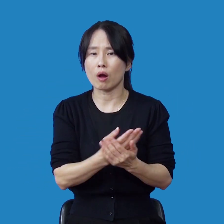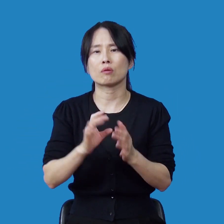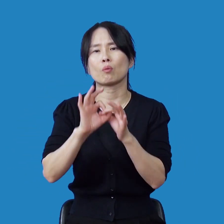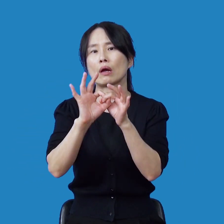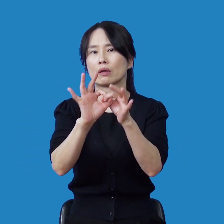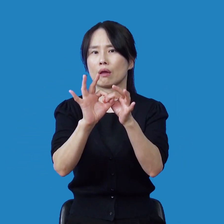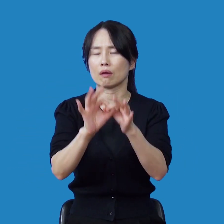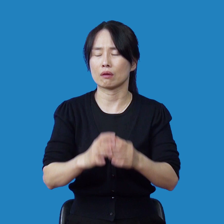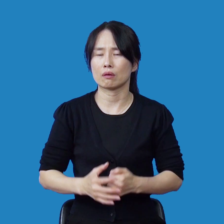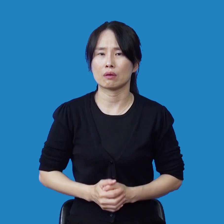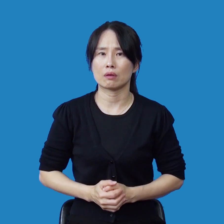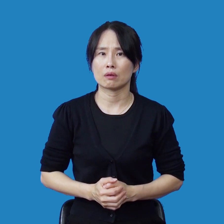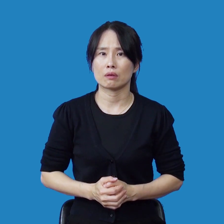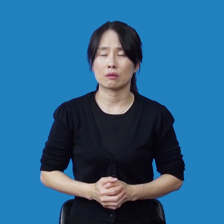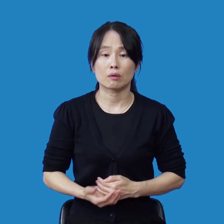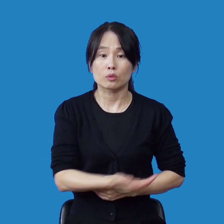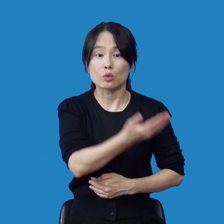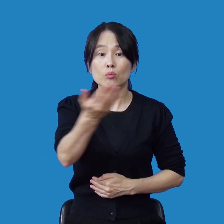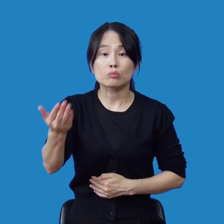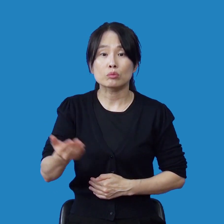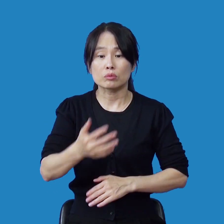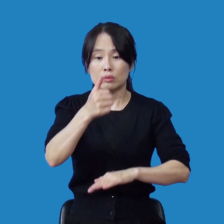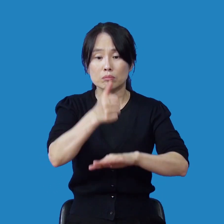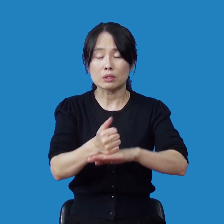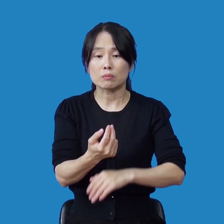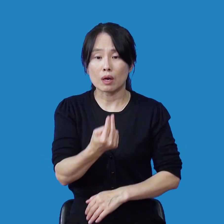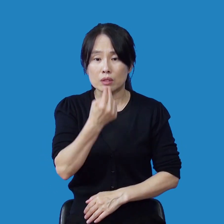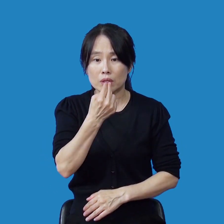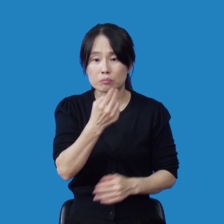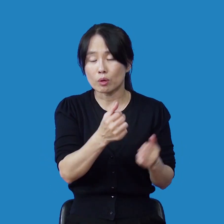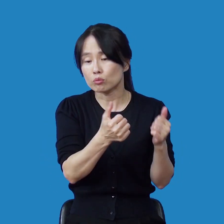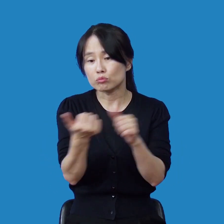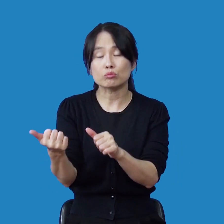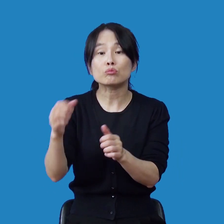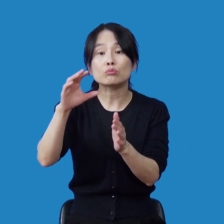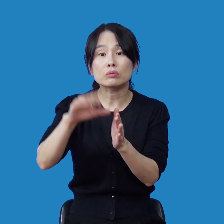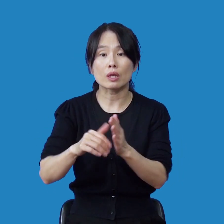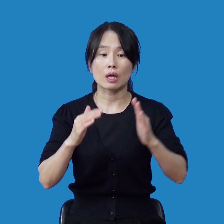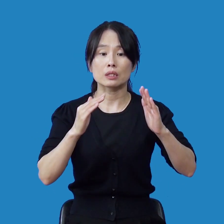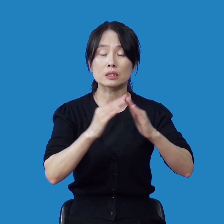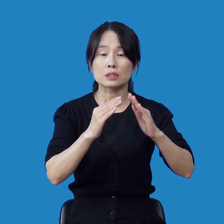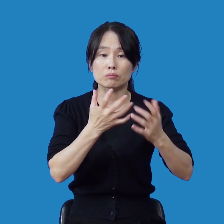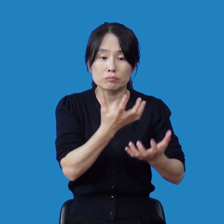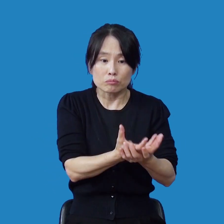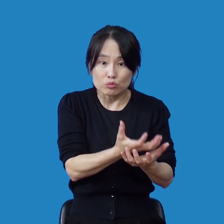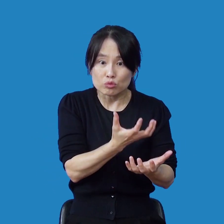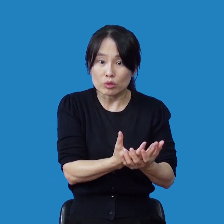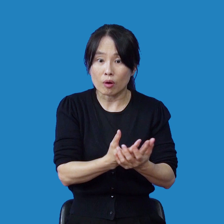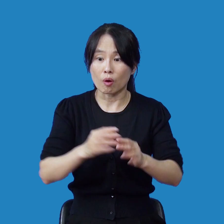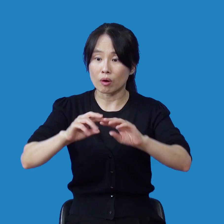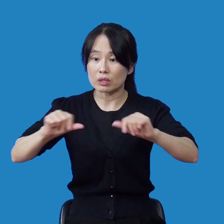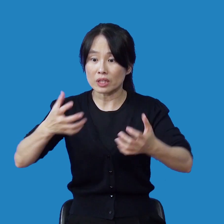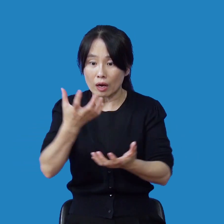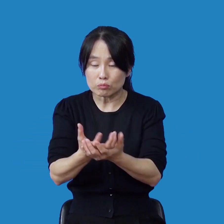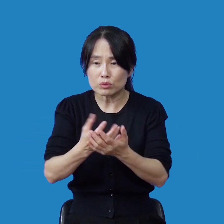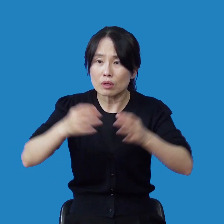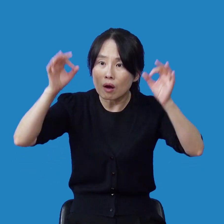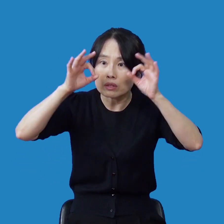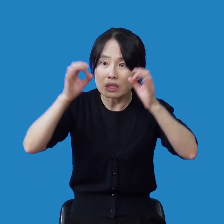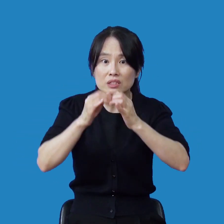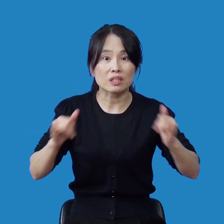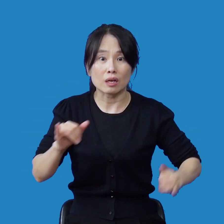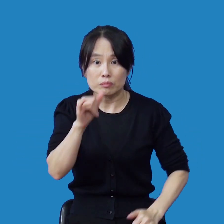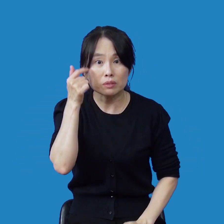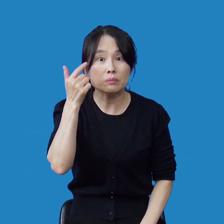여러분, 마지막 임종의 순간에 집문서, 땅문서 찾는 사람 봤습니까? 마지막 숨